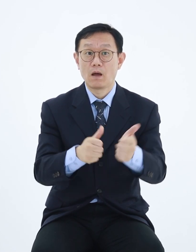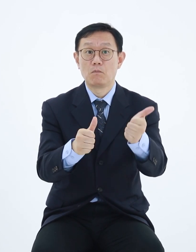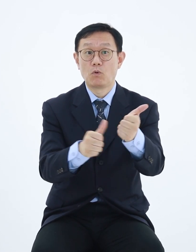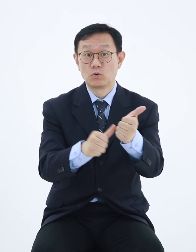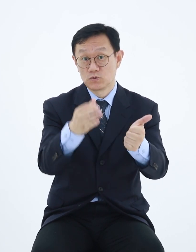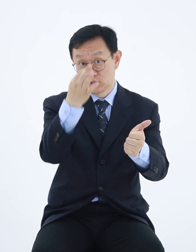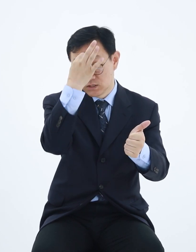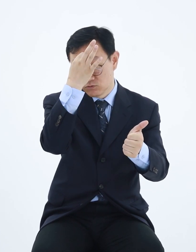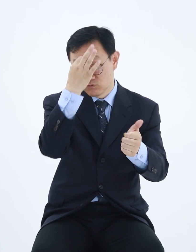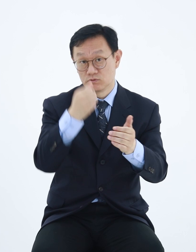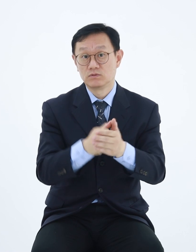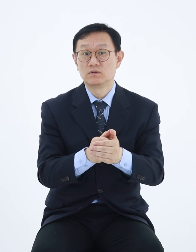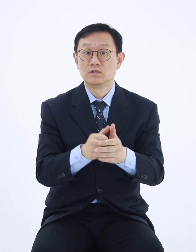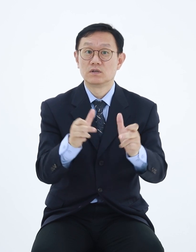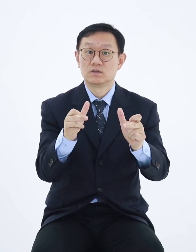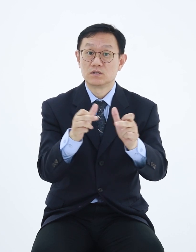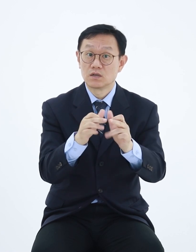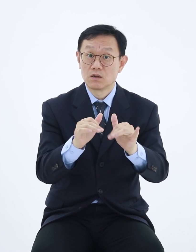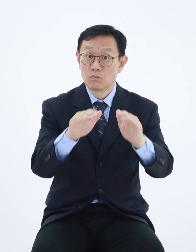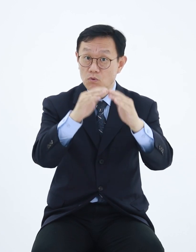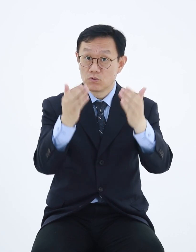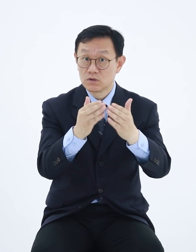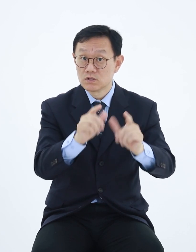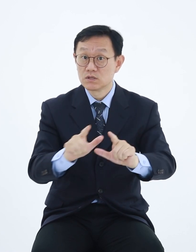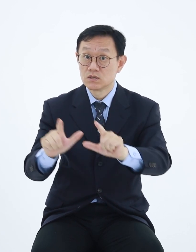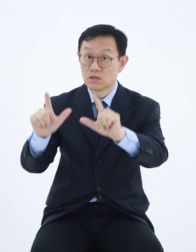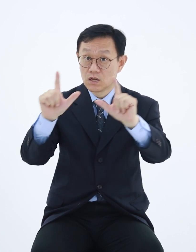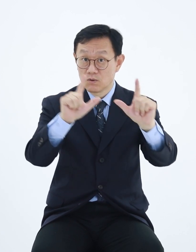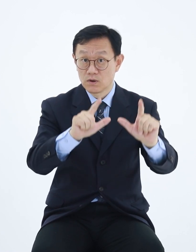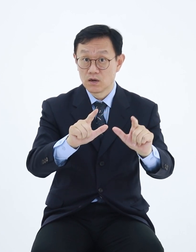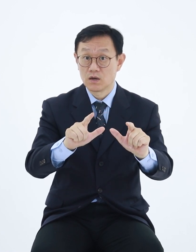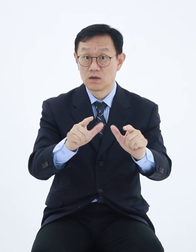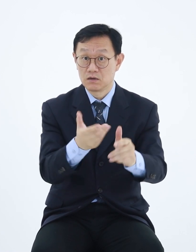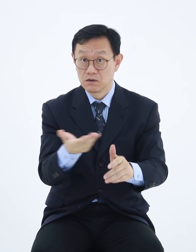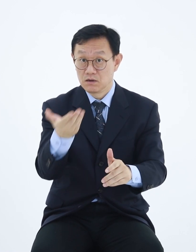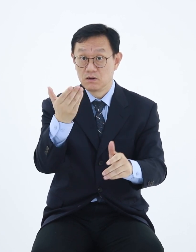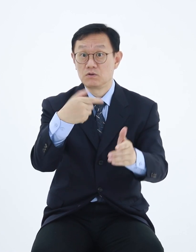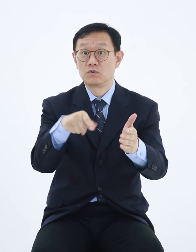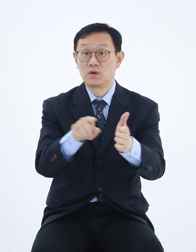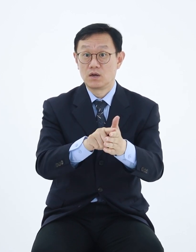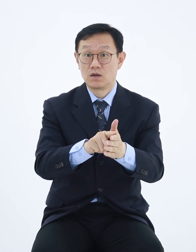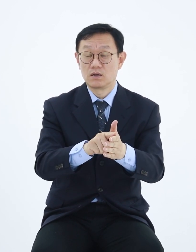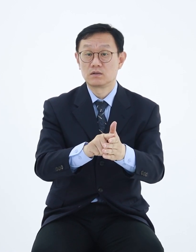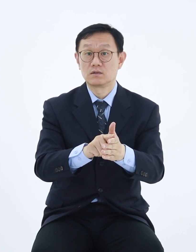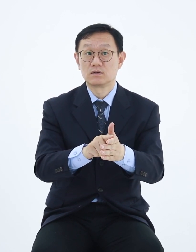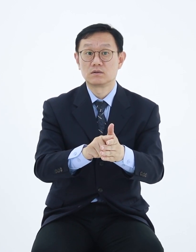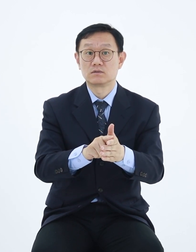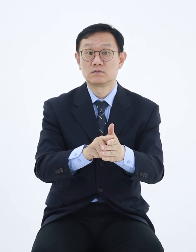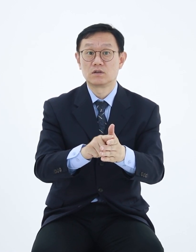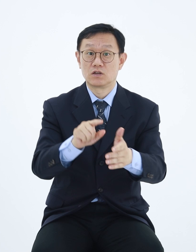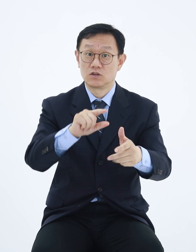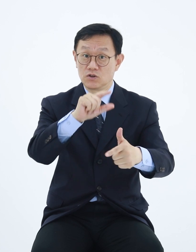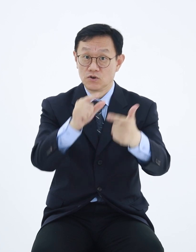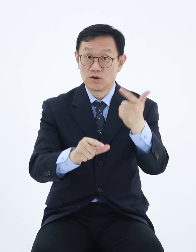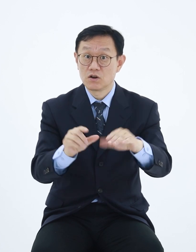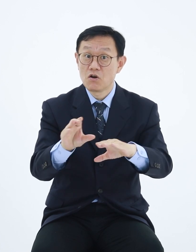보조기술. 장애인의 모든 생활 영역의 질을 향상하기 위해 사용되는 하드웨어와 소프트웨어이다. 예를